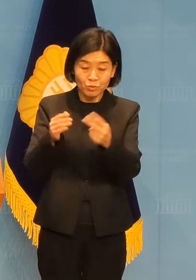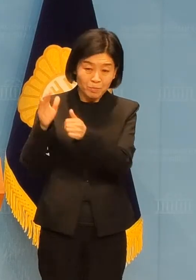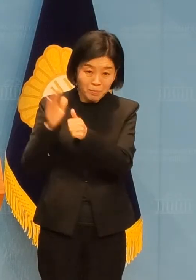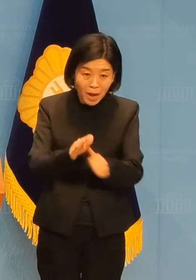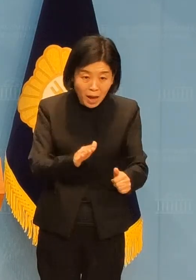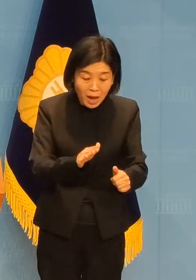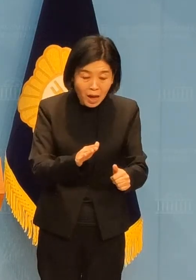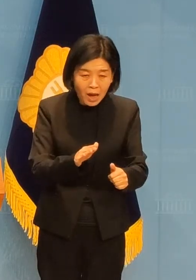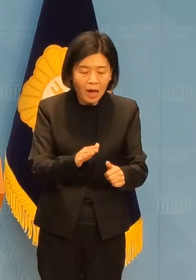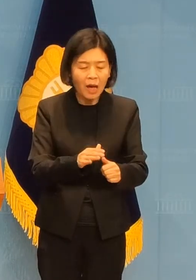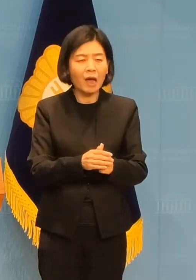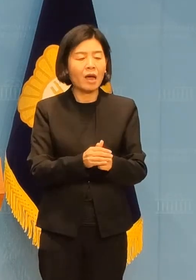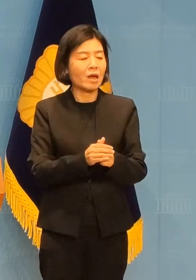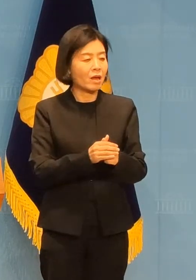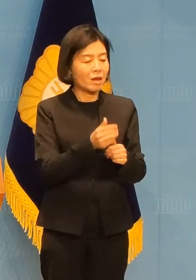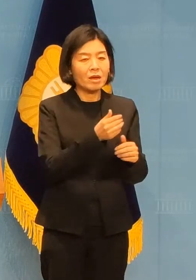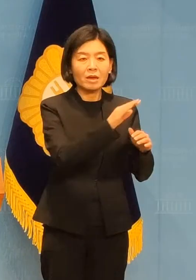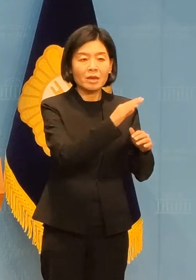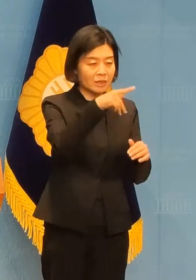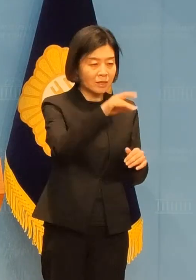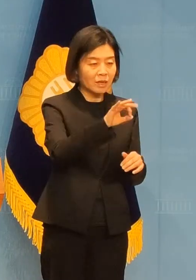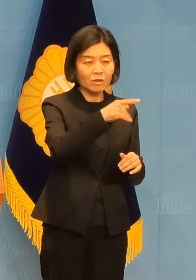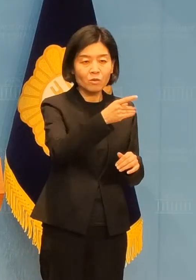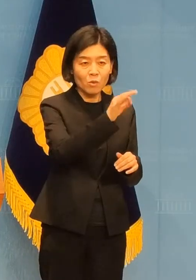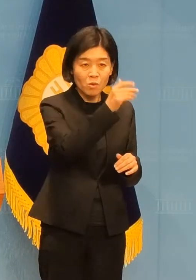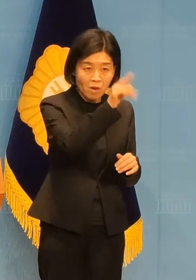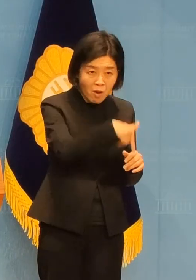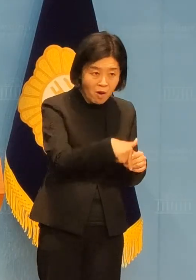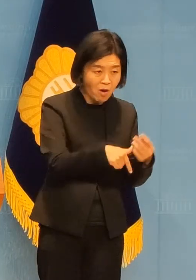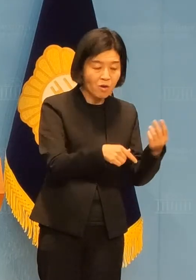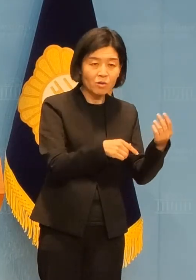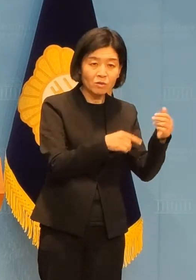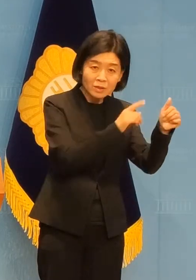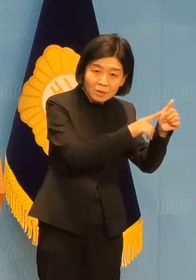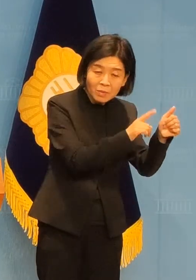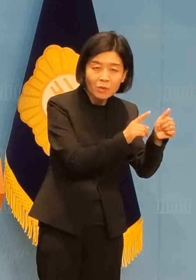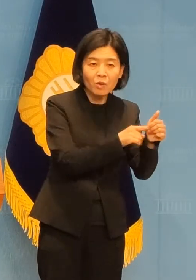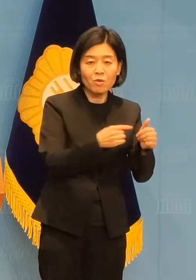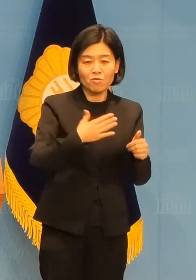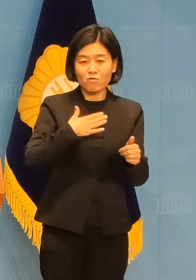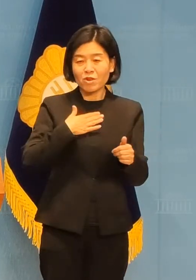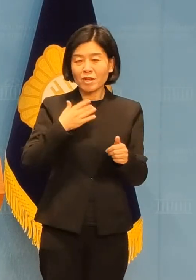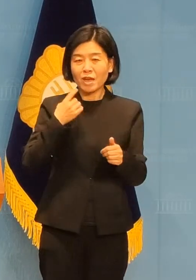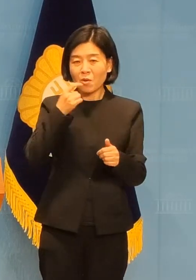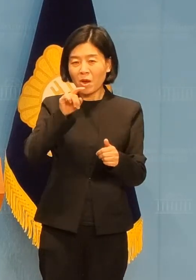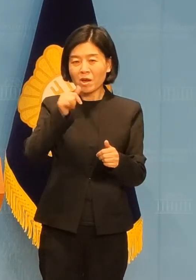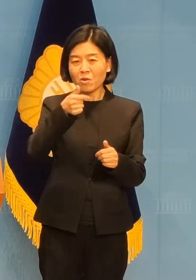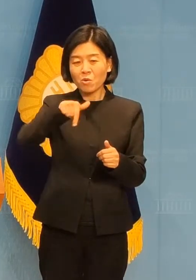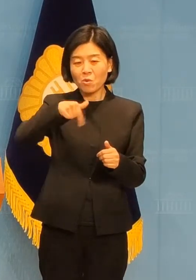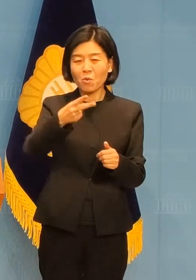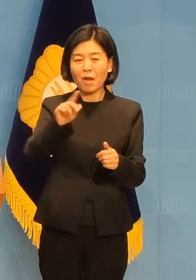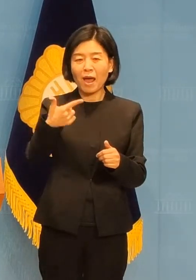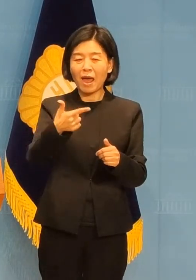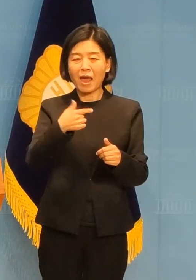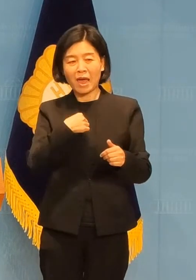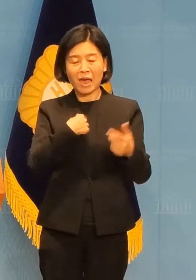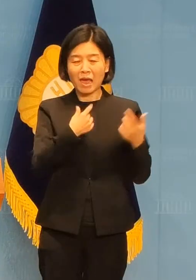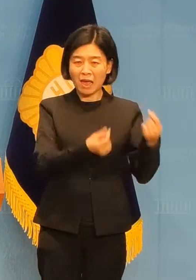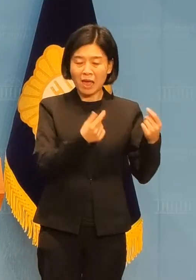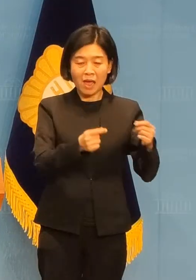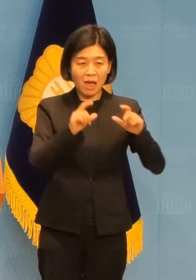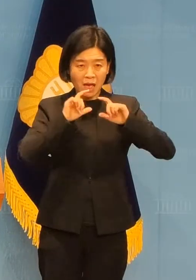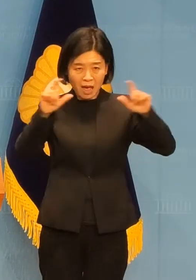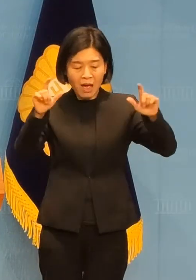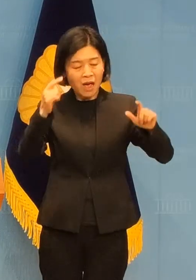국민의힘 대표가 우리가 황교안이다 라고 외쳤던 장면이 떠오릅니다. 국민 앞에서 내란